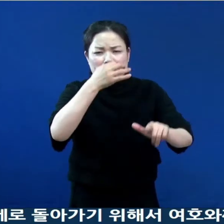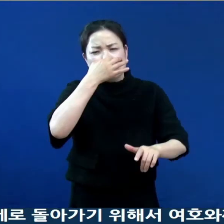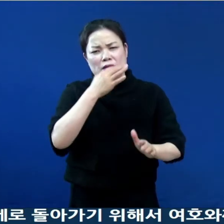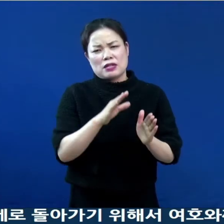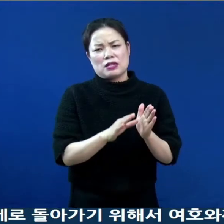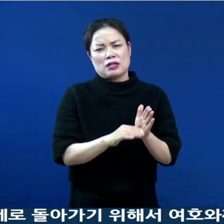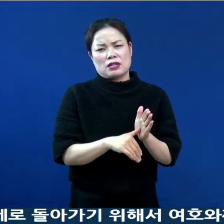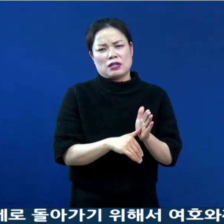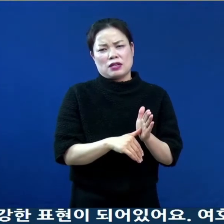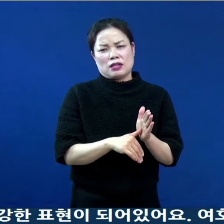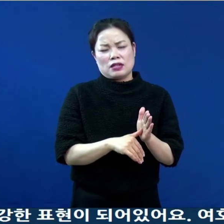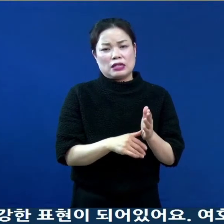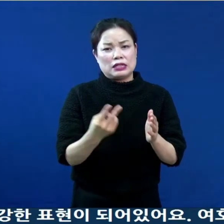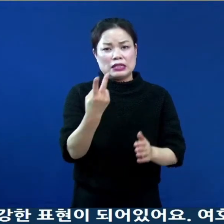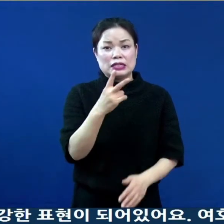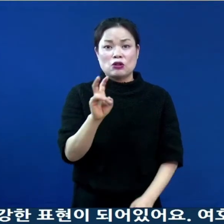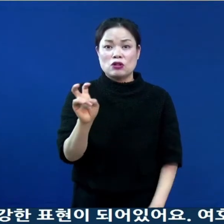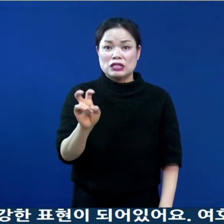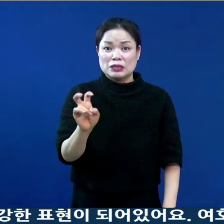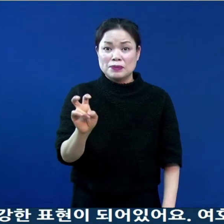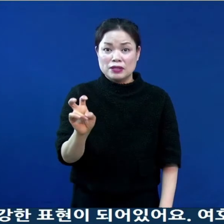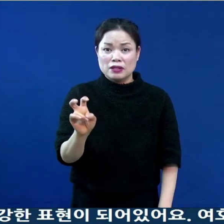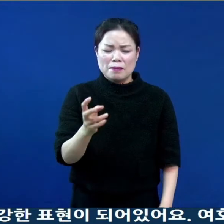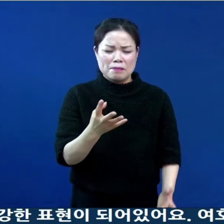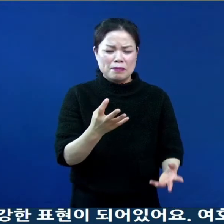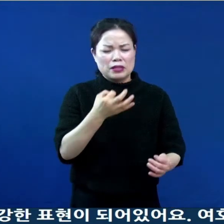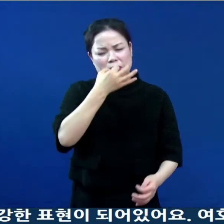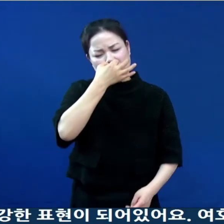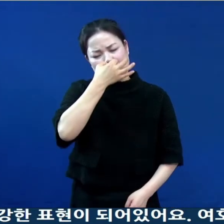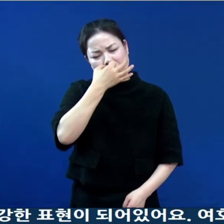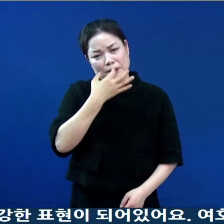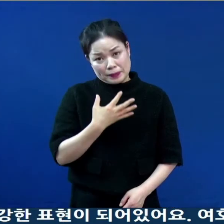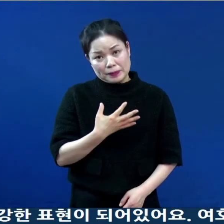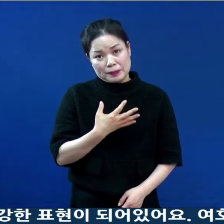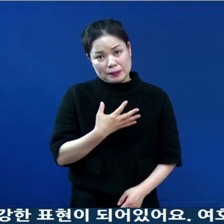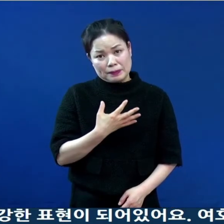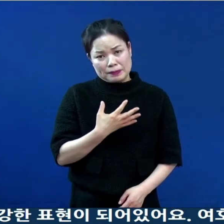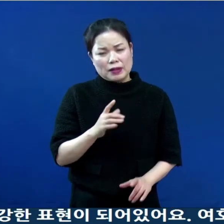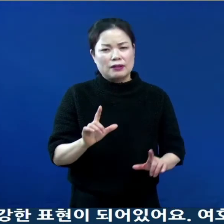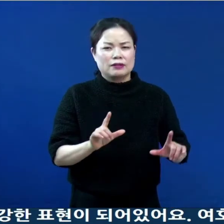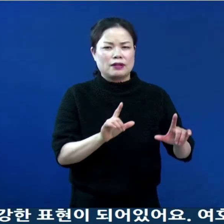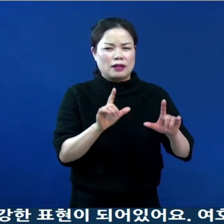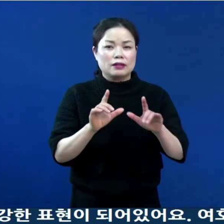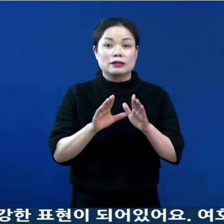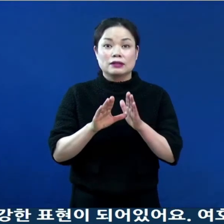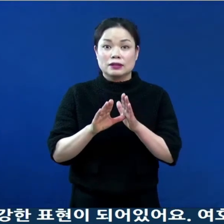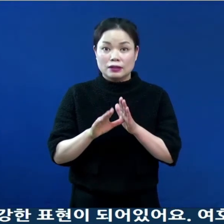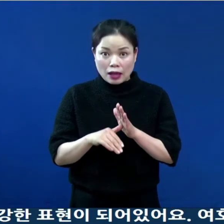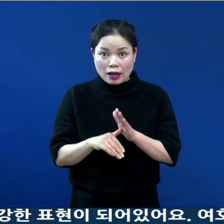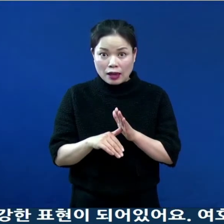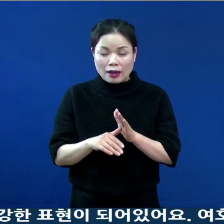때, 2020년 많이 힘든 분을 삶을 사셨을 때,